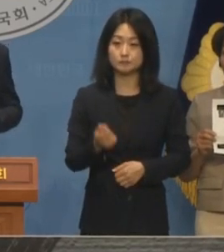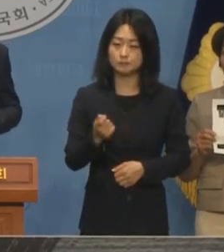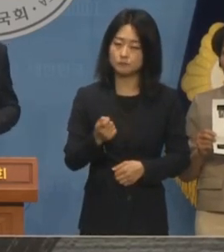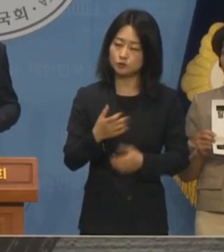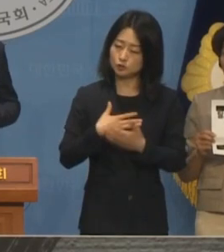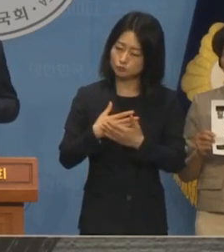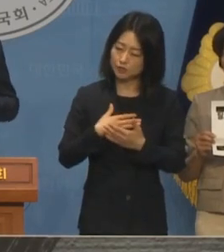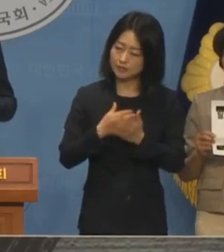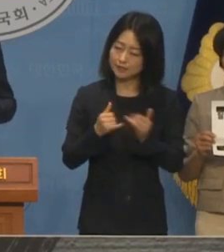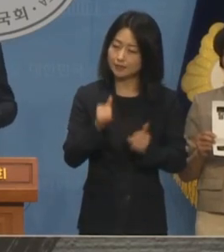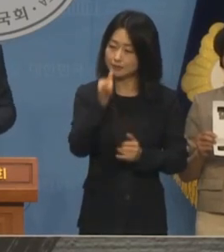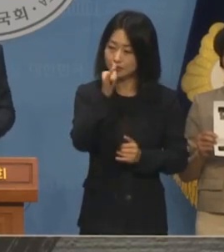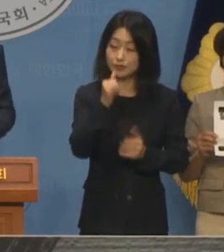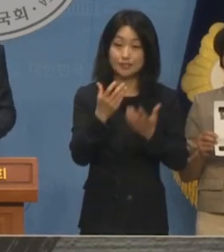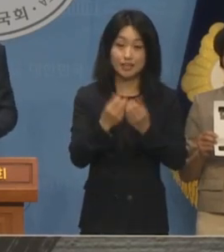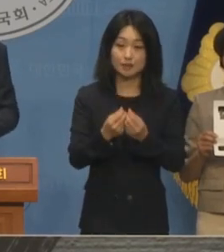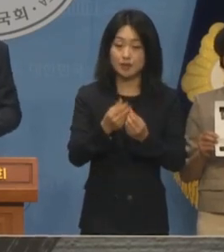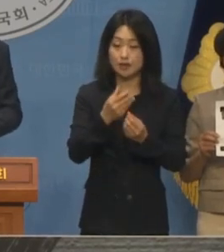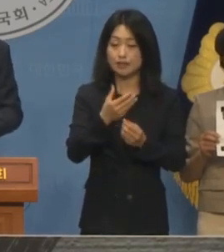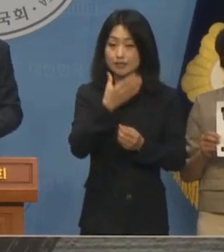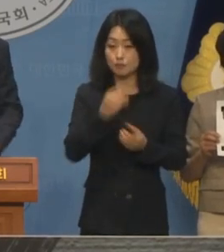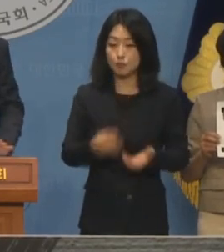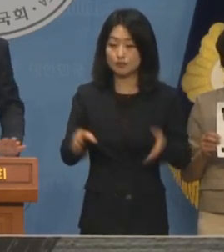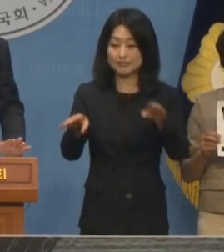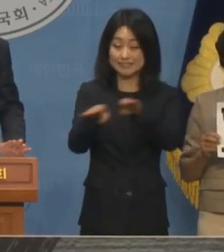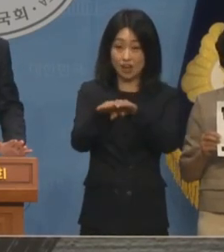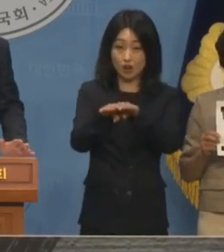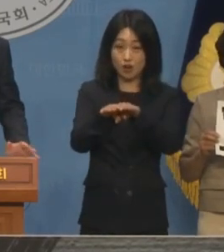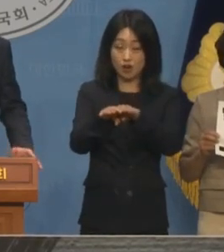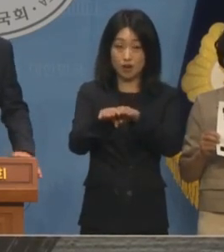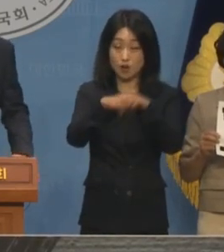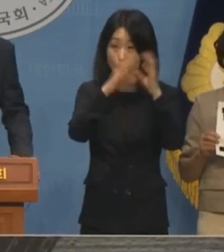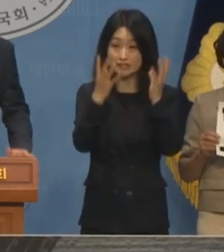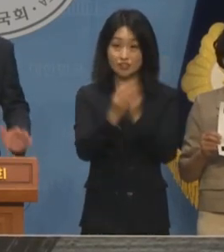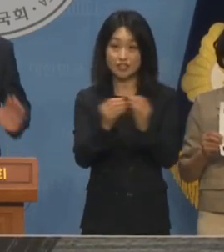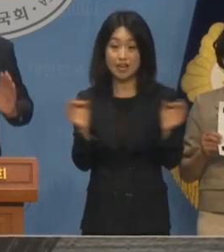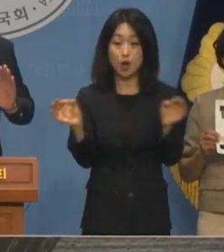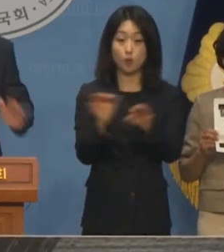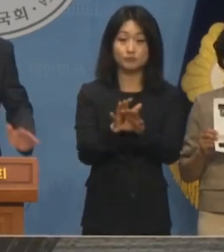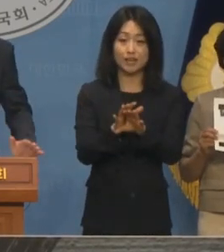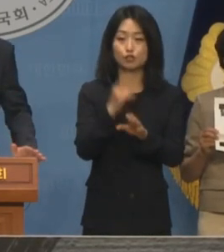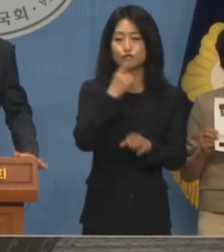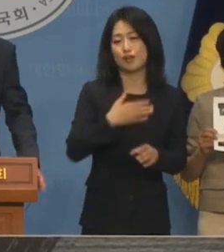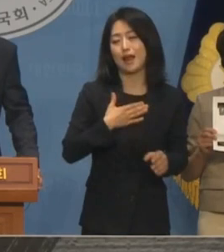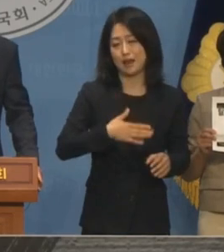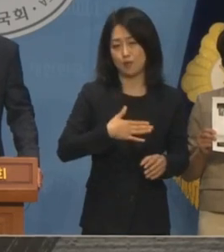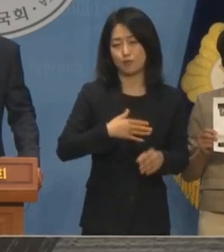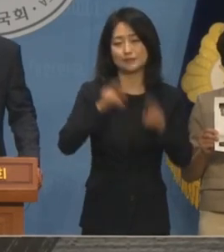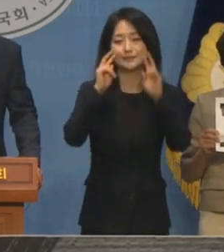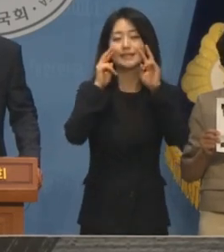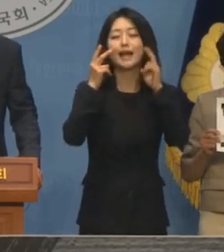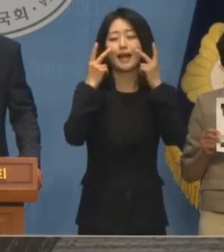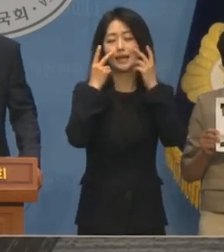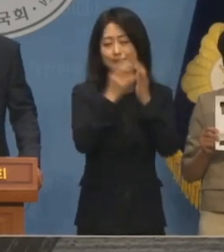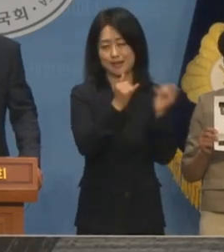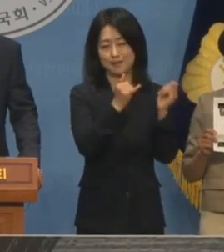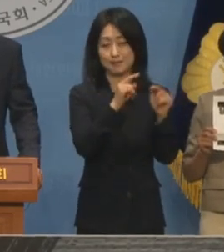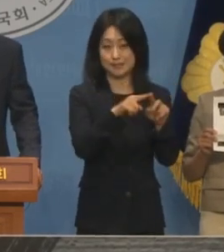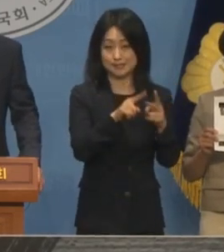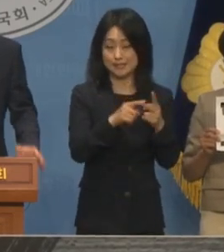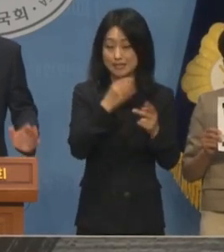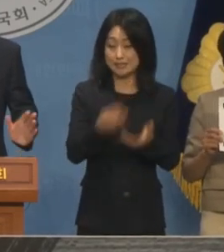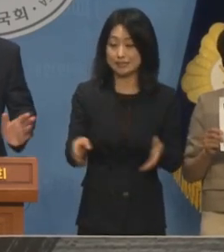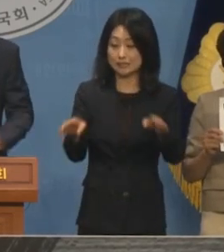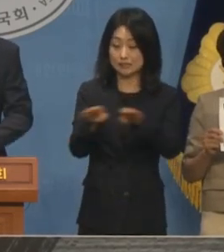가지시는 분, 특히 시설을 완전히 없애겠다 아니면은 장애인 시설에 계신 장애인